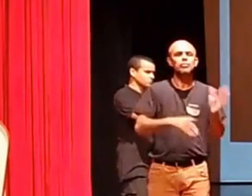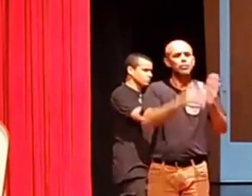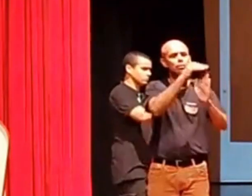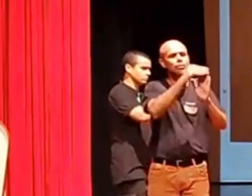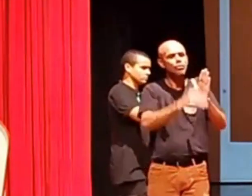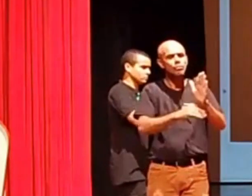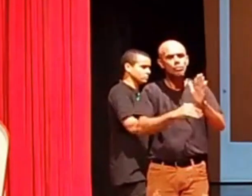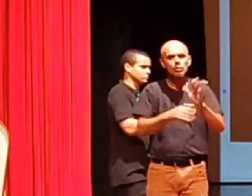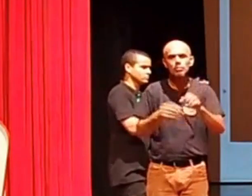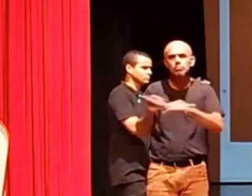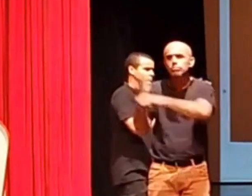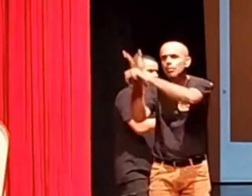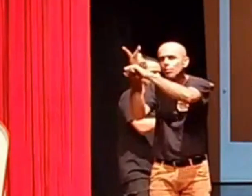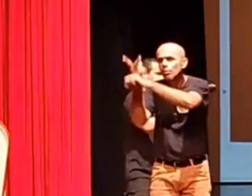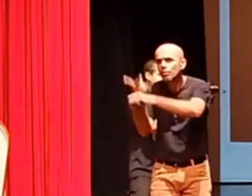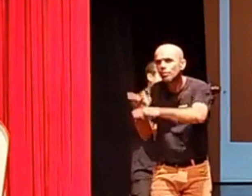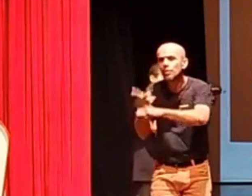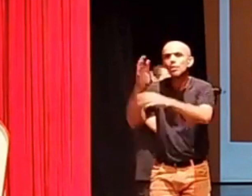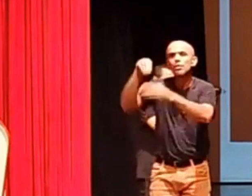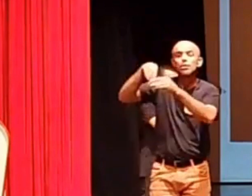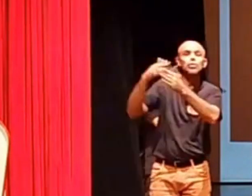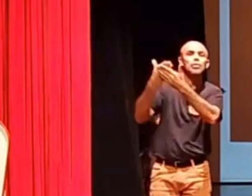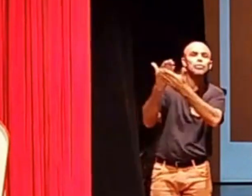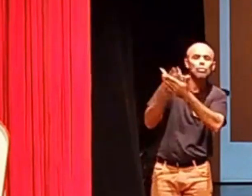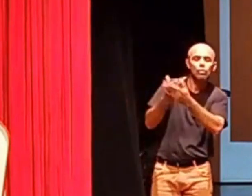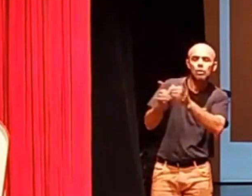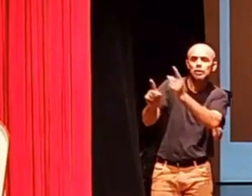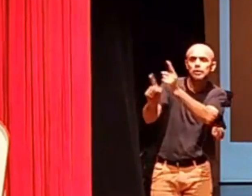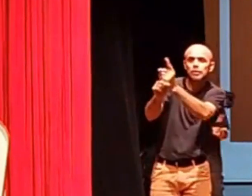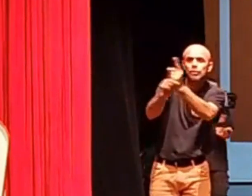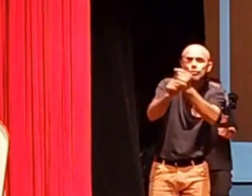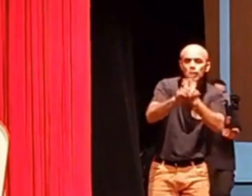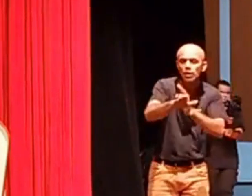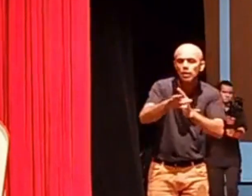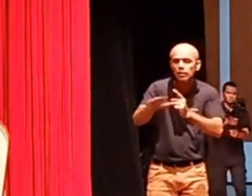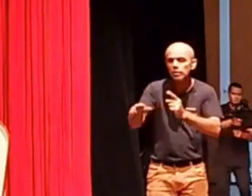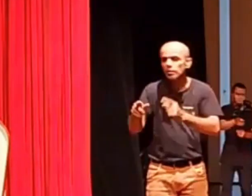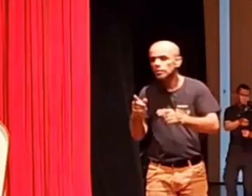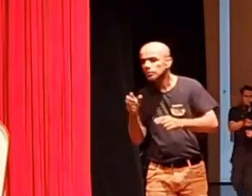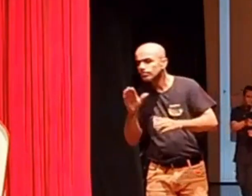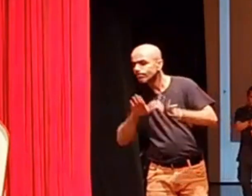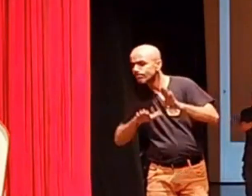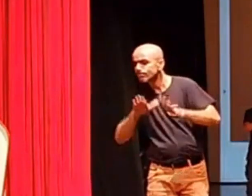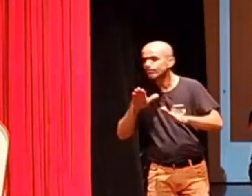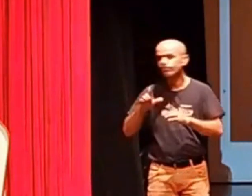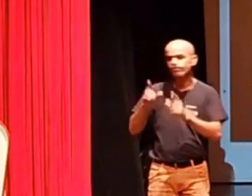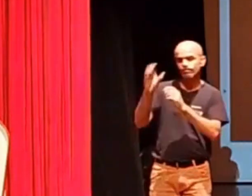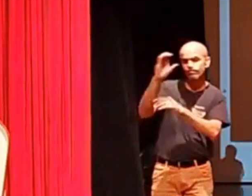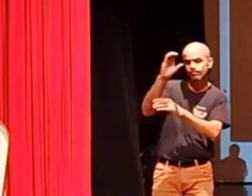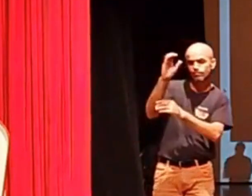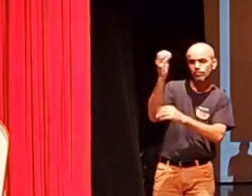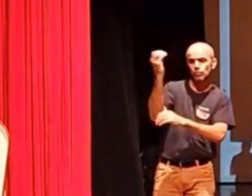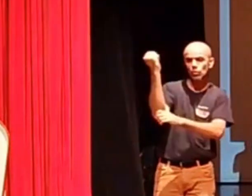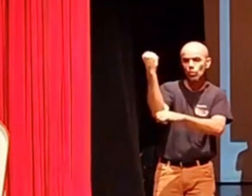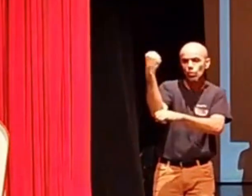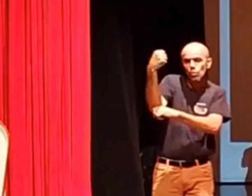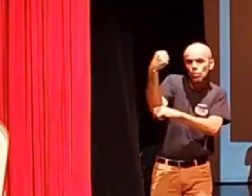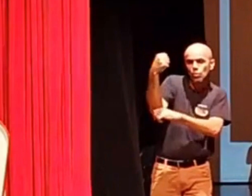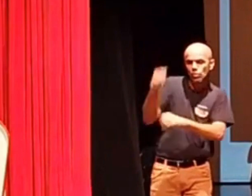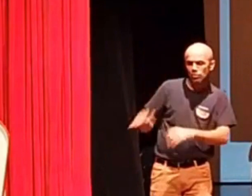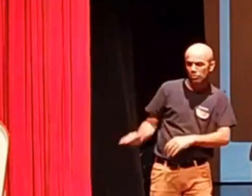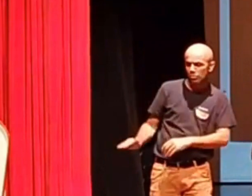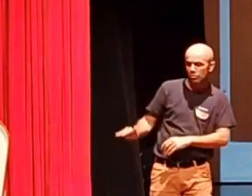de rastreamento escolar para identificar essas crianças com escoliose na sua